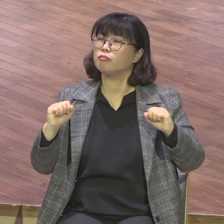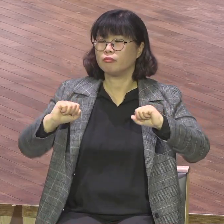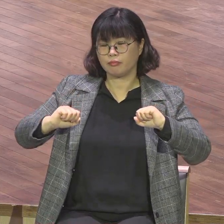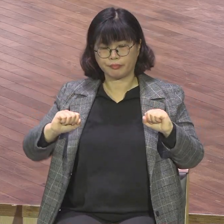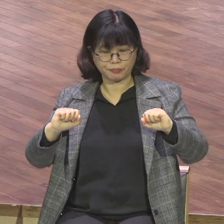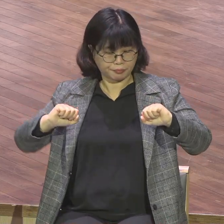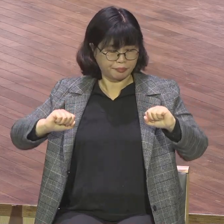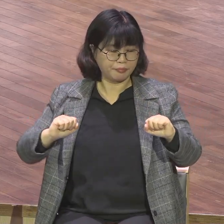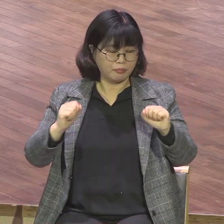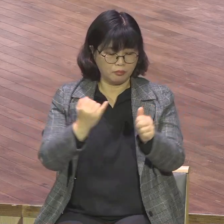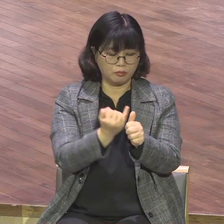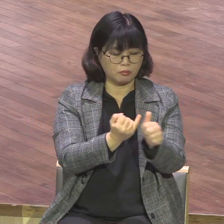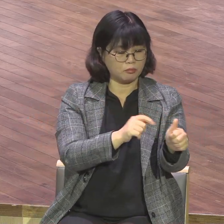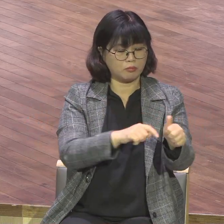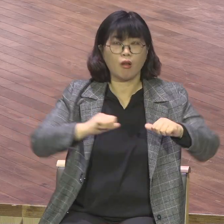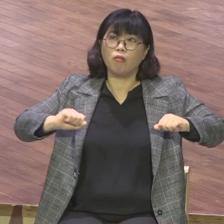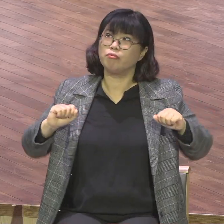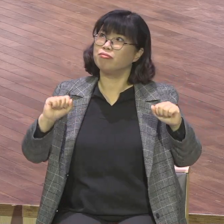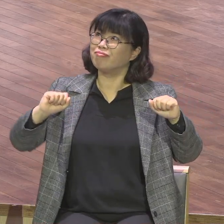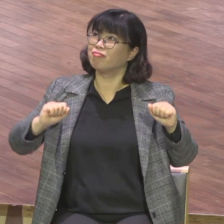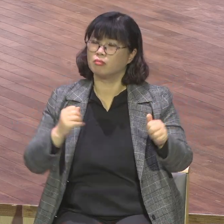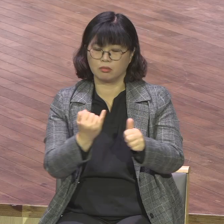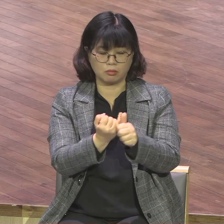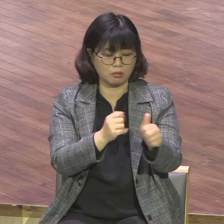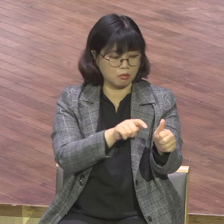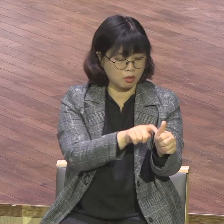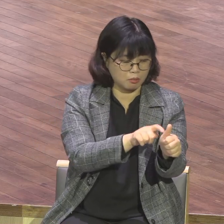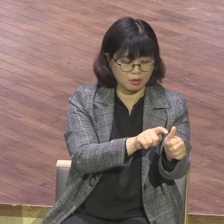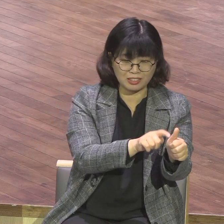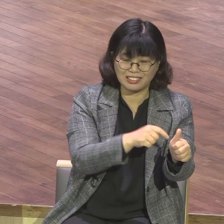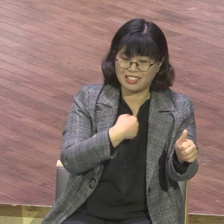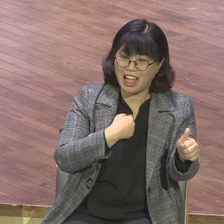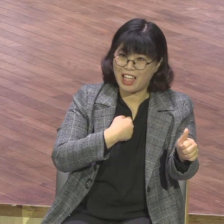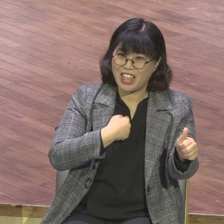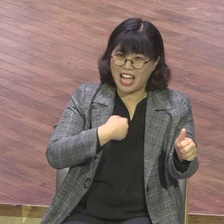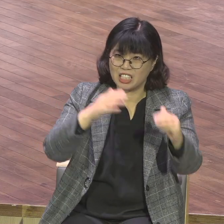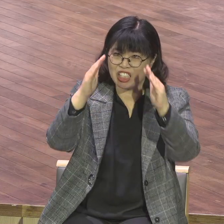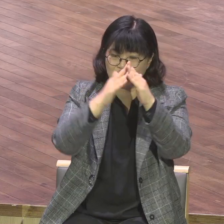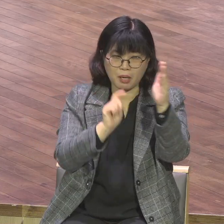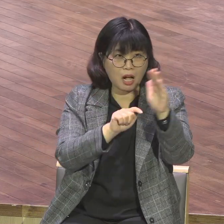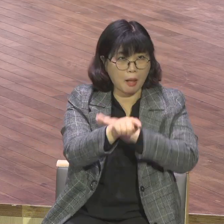나는요 이제 오세요 이런 여자들 상상도 안 해봤어요.